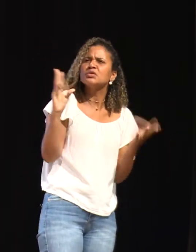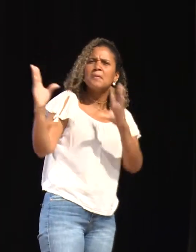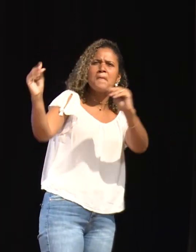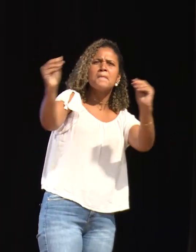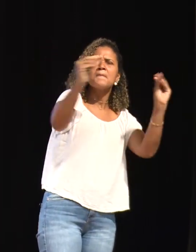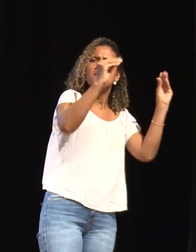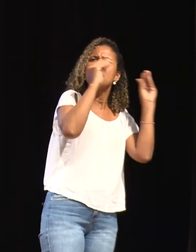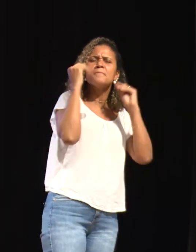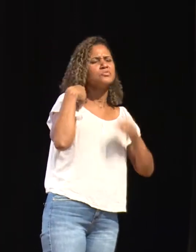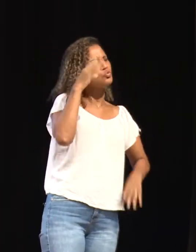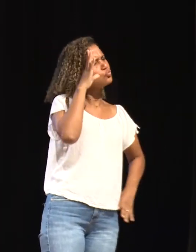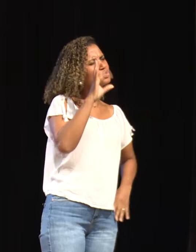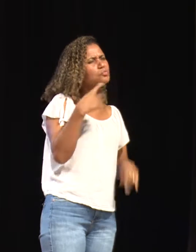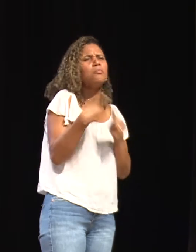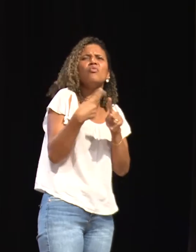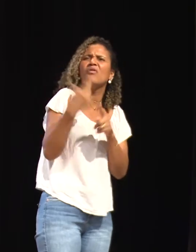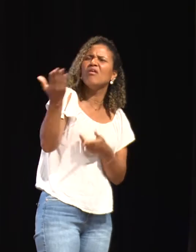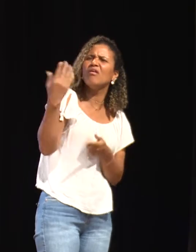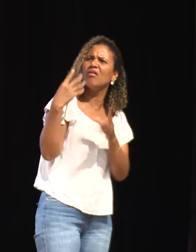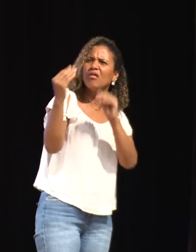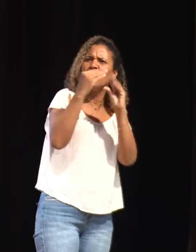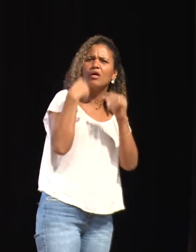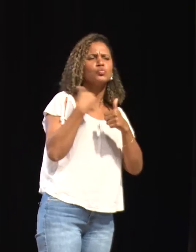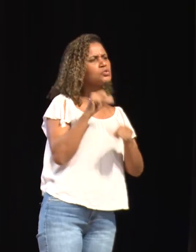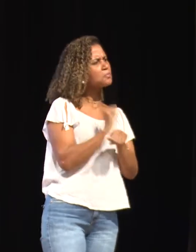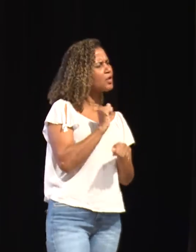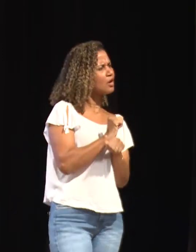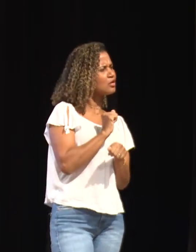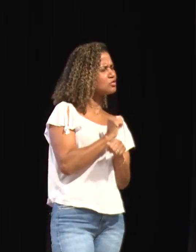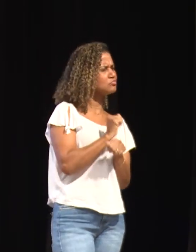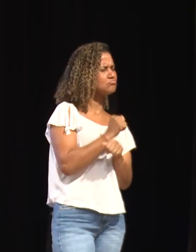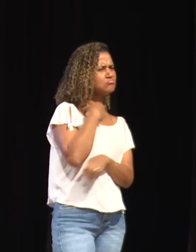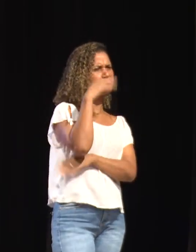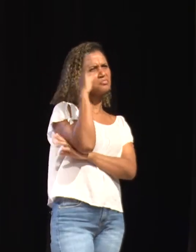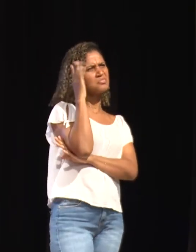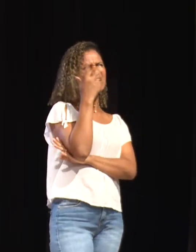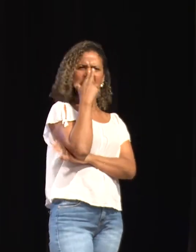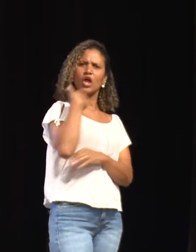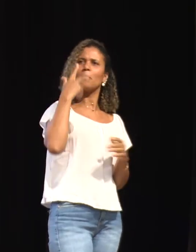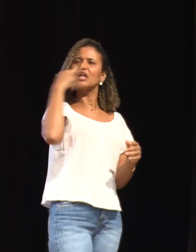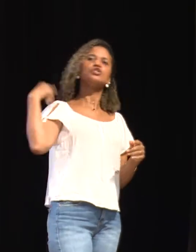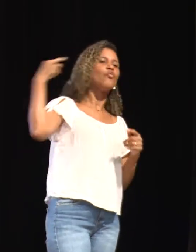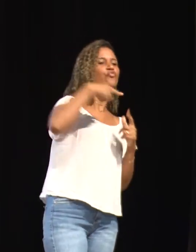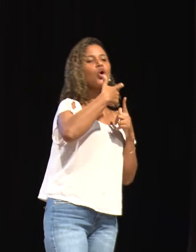E aí eu comecei a observar as pessoas falando entre si, e eu fiquei esperando. Falei: é